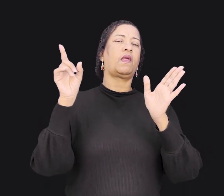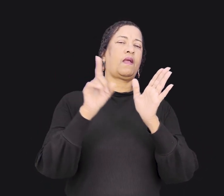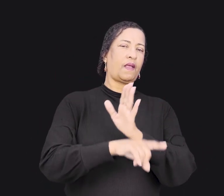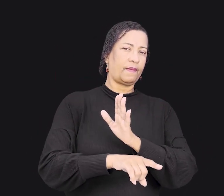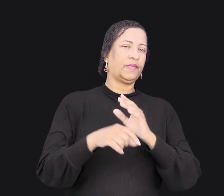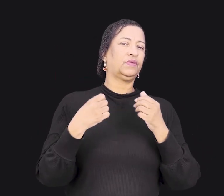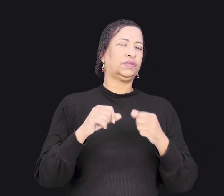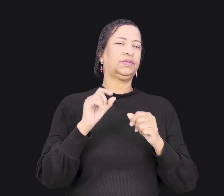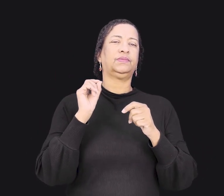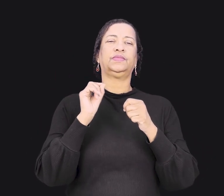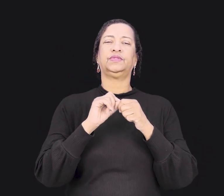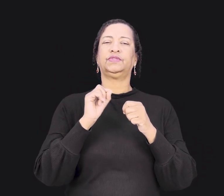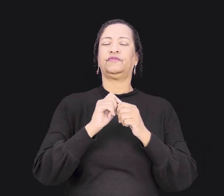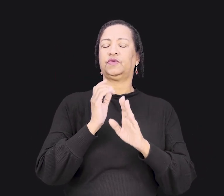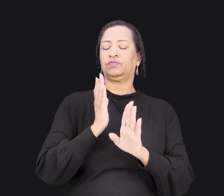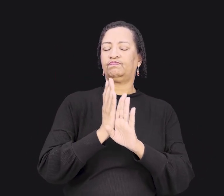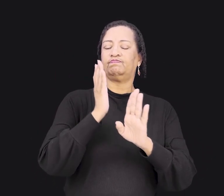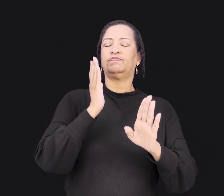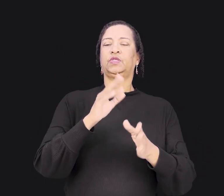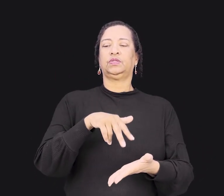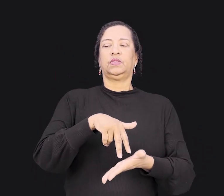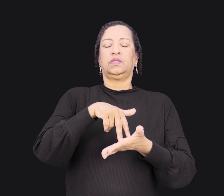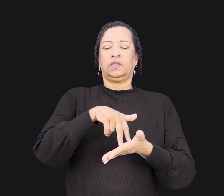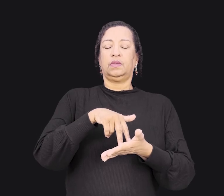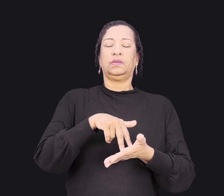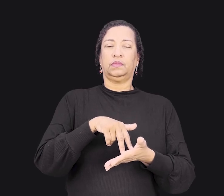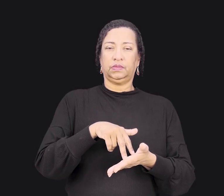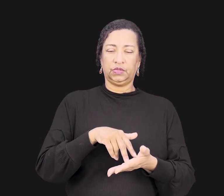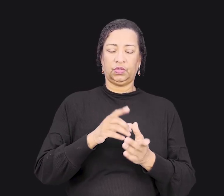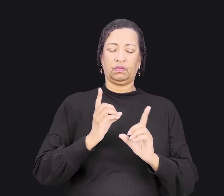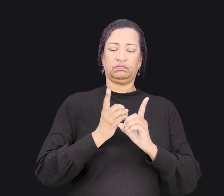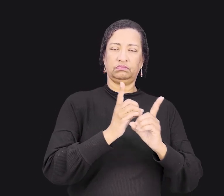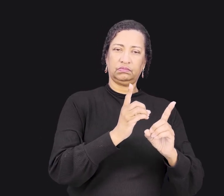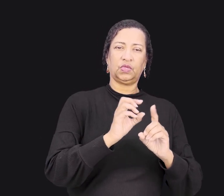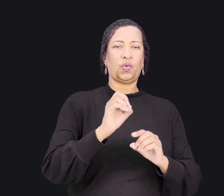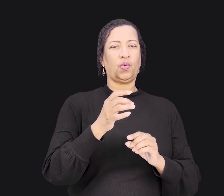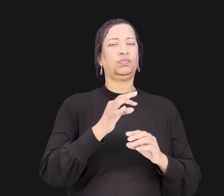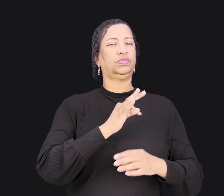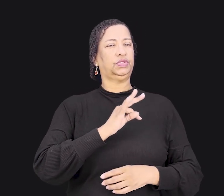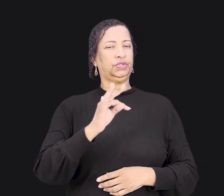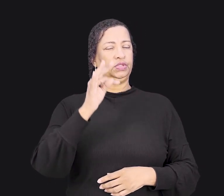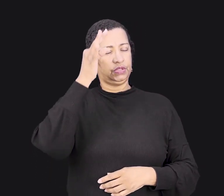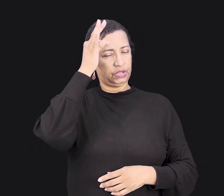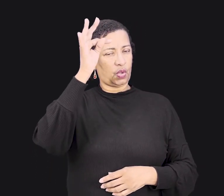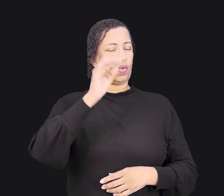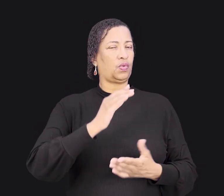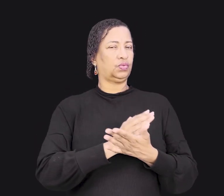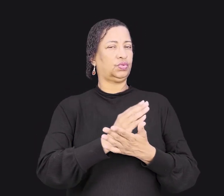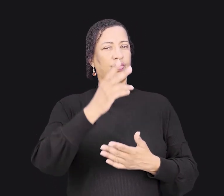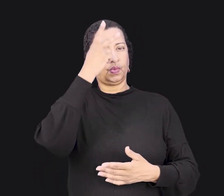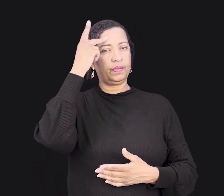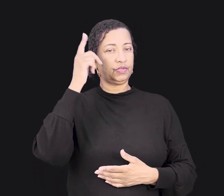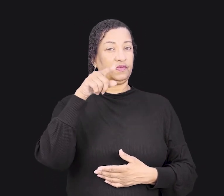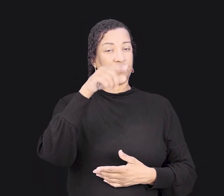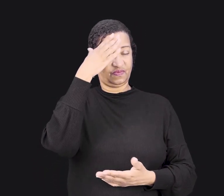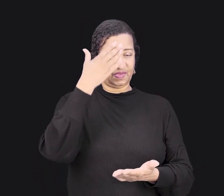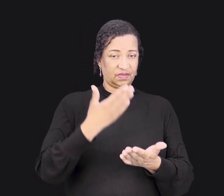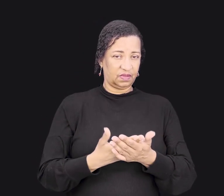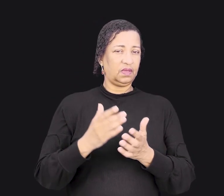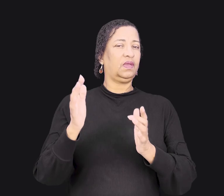deve ser feita para descobrir o posicionamento doutrinário ou teológico de alguém é: você acredita que Jesus é o Cristo? Já